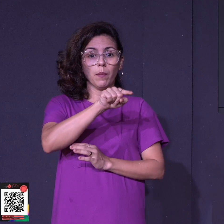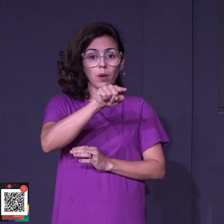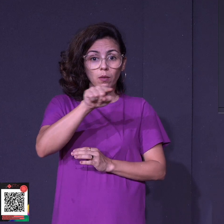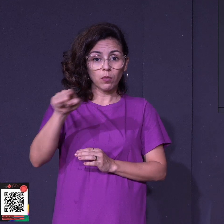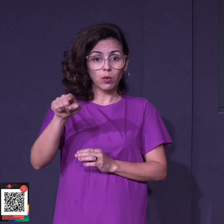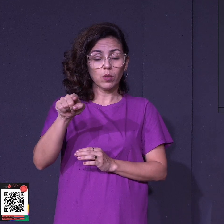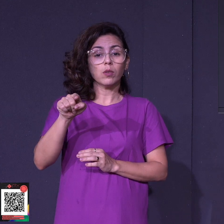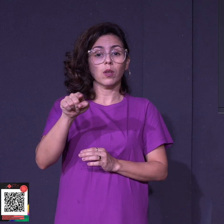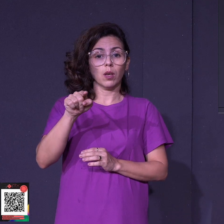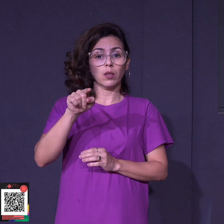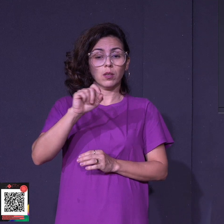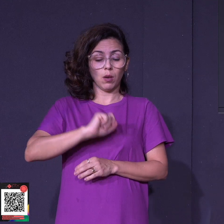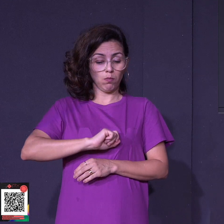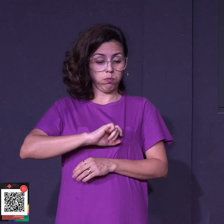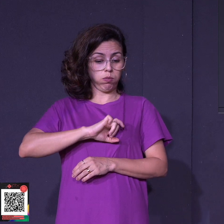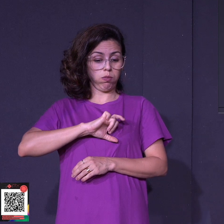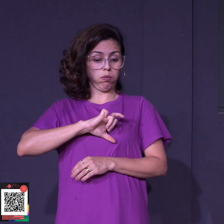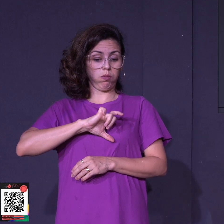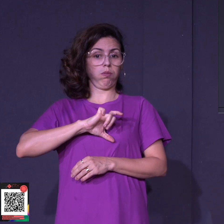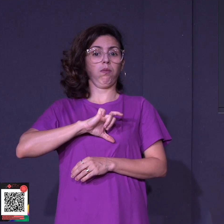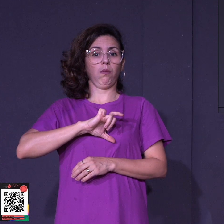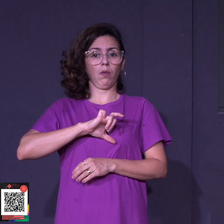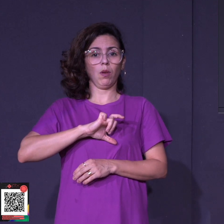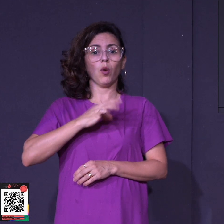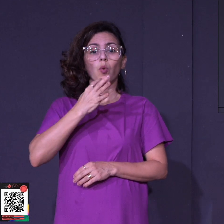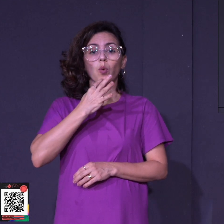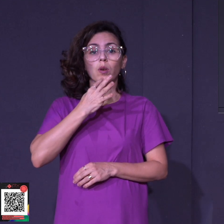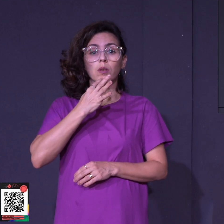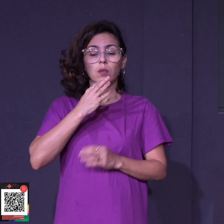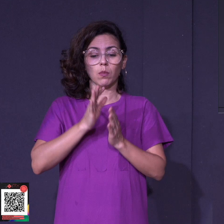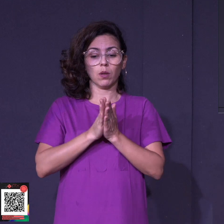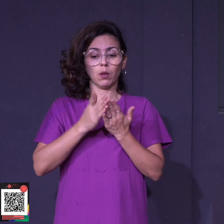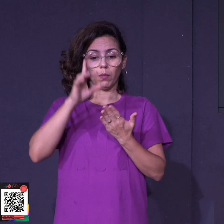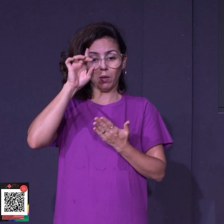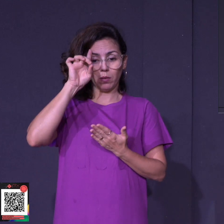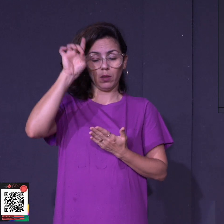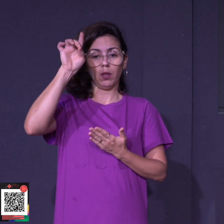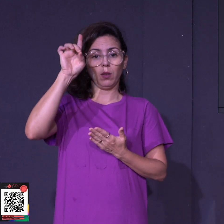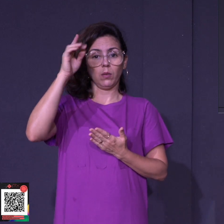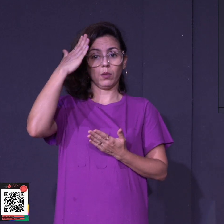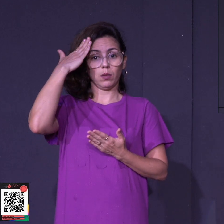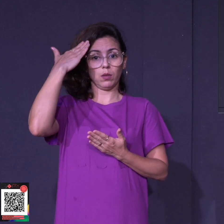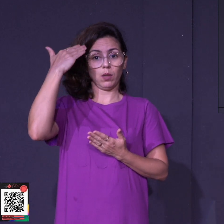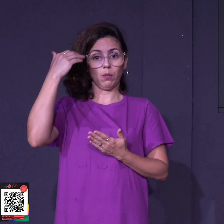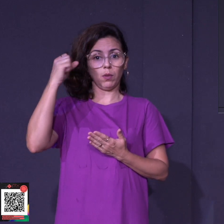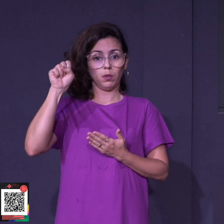sejam cheios de toda a sabedoria, e sejam cheios de quê, irmãos?